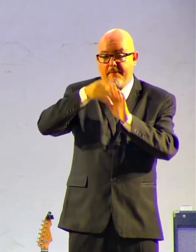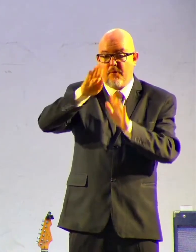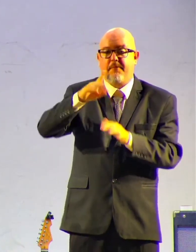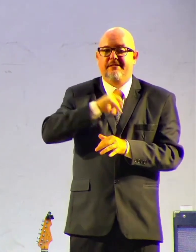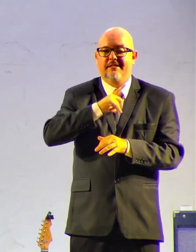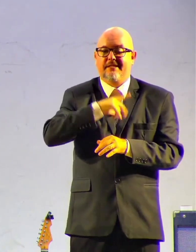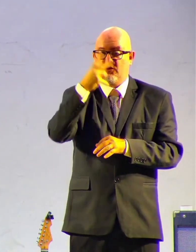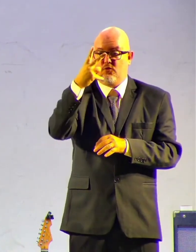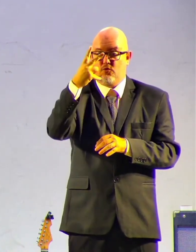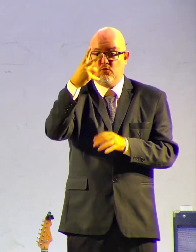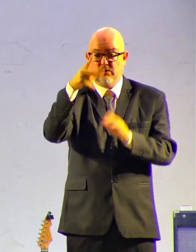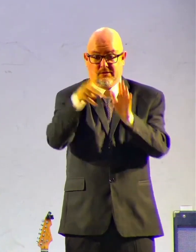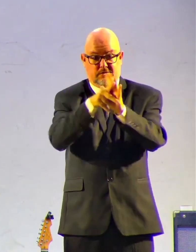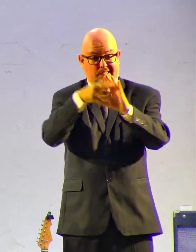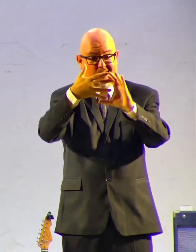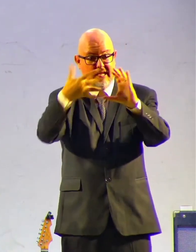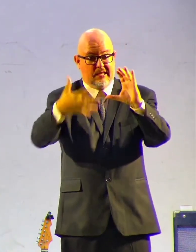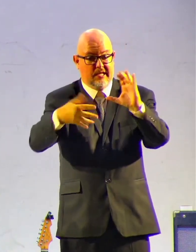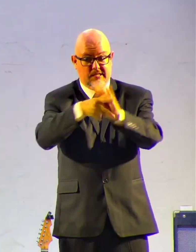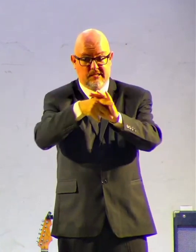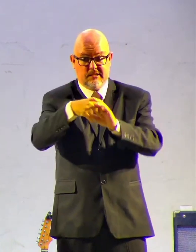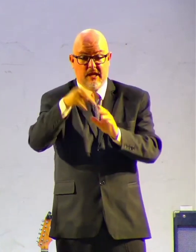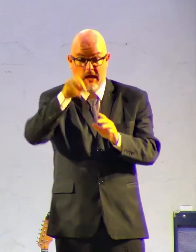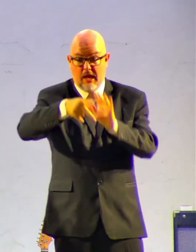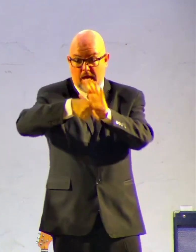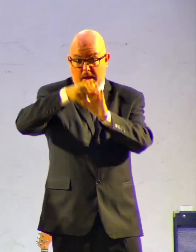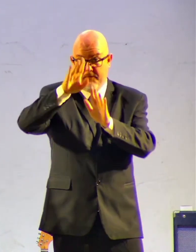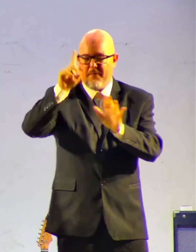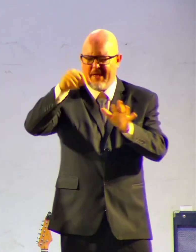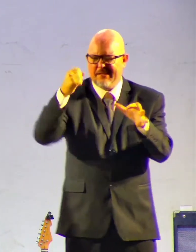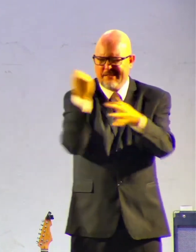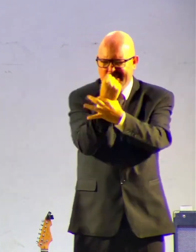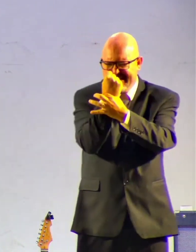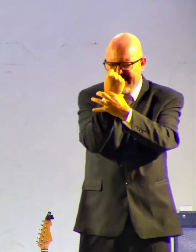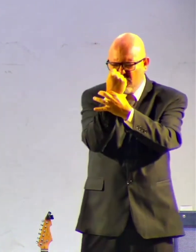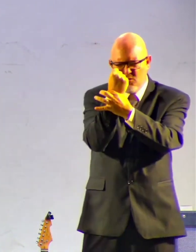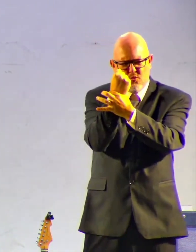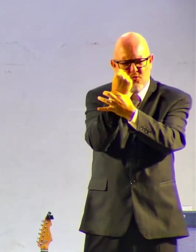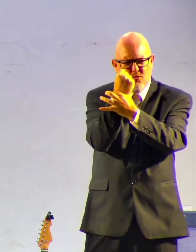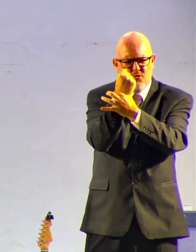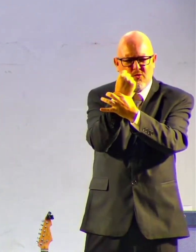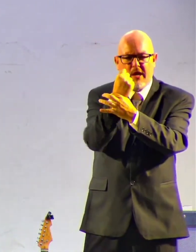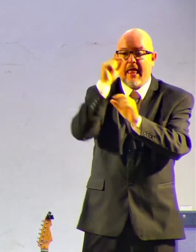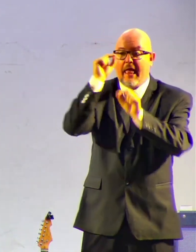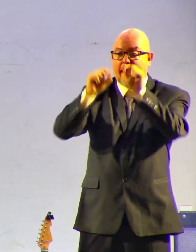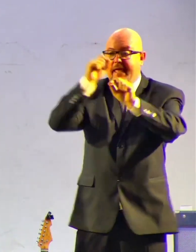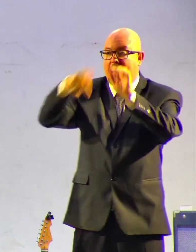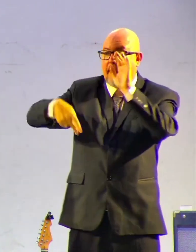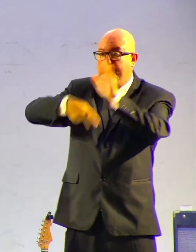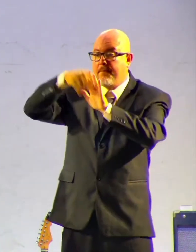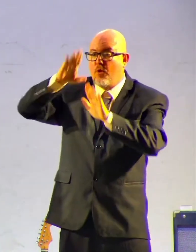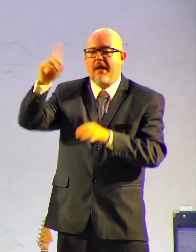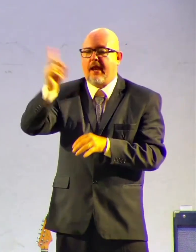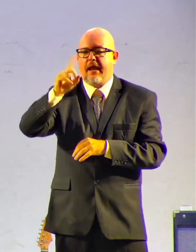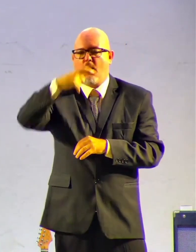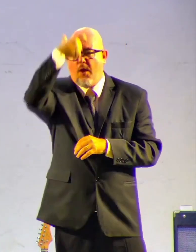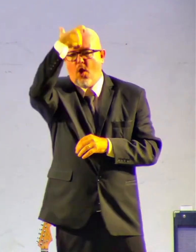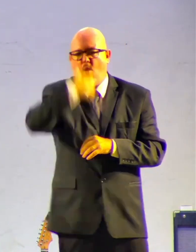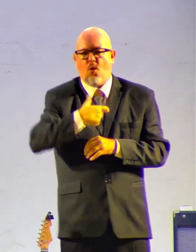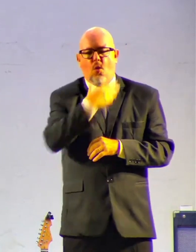2 características. Primeiro, ela é uma promessa segura. Quem está prometendo aqui não é um